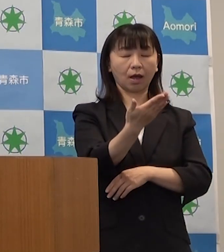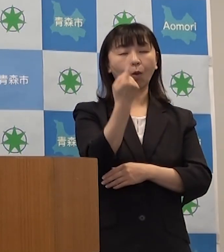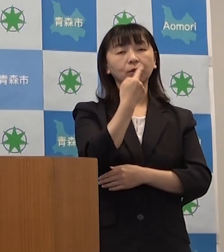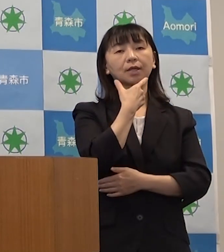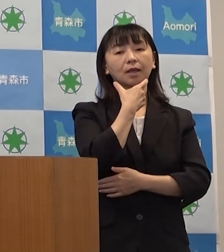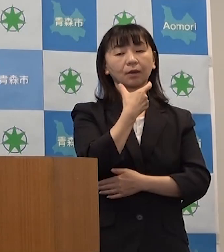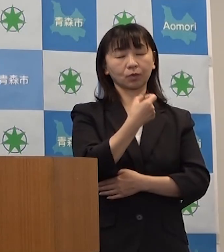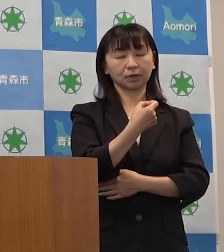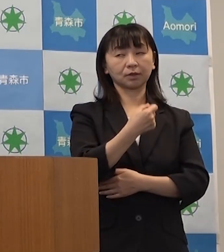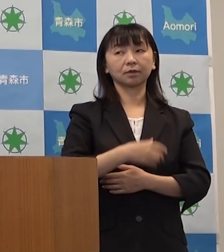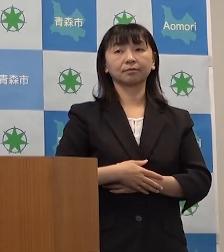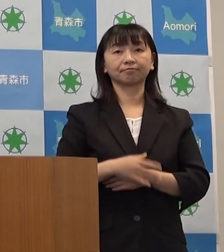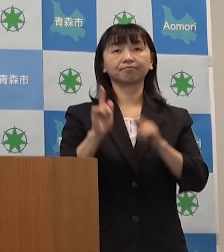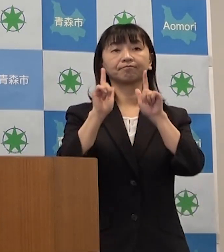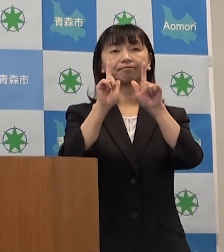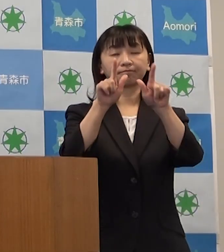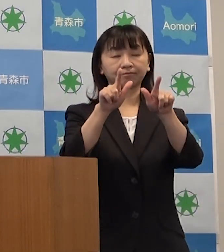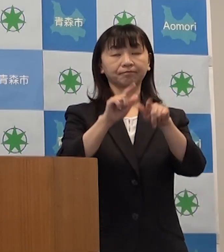らえればと。